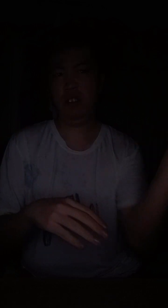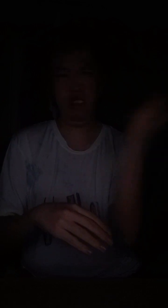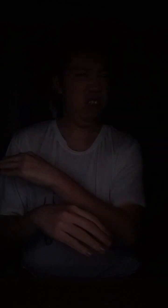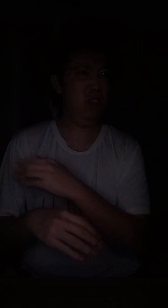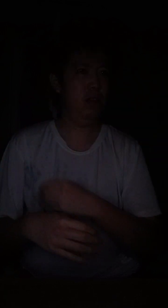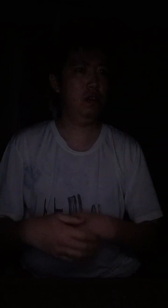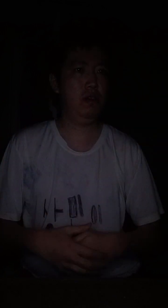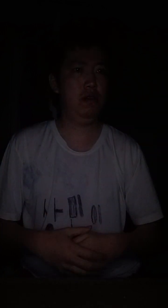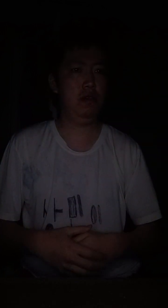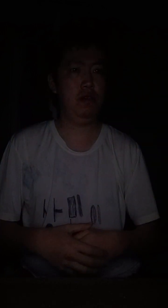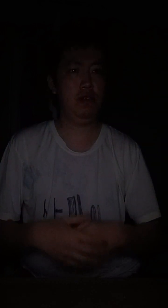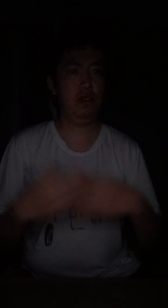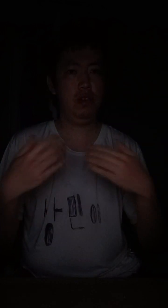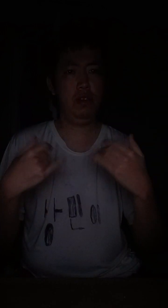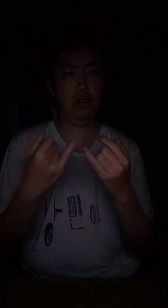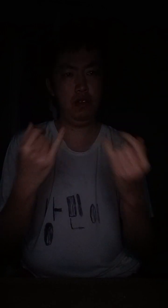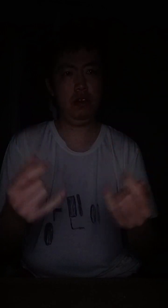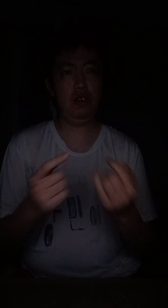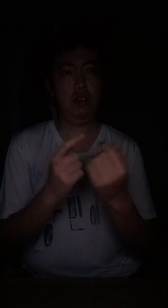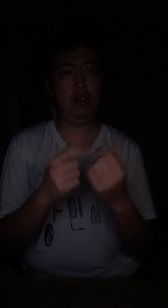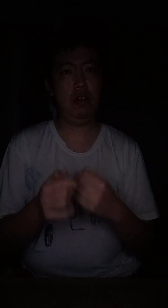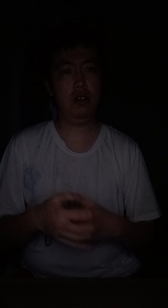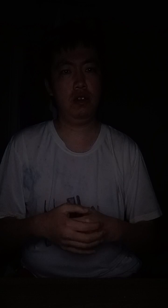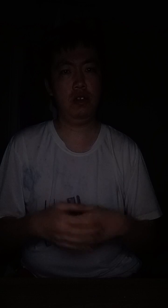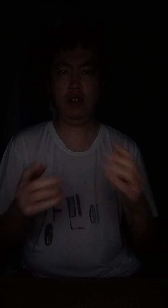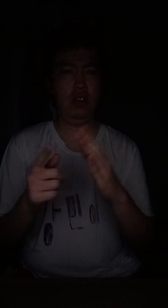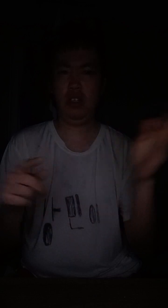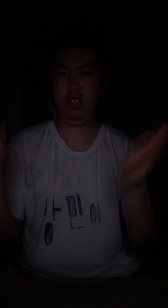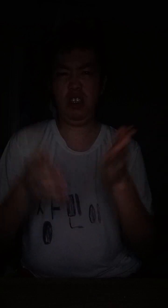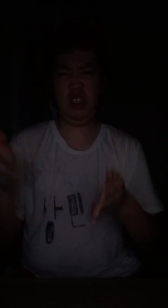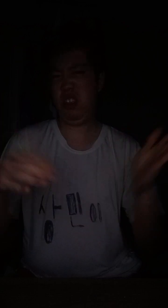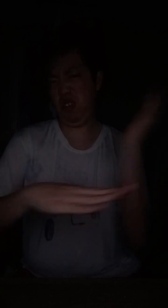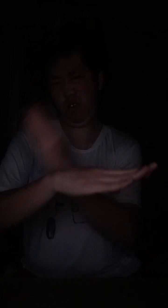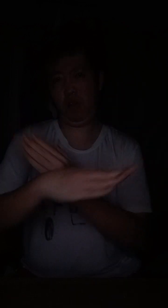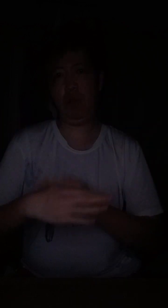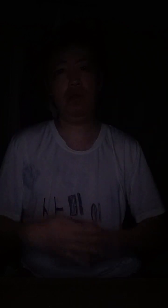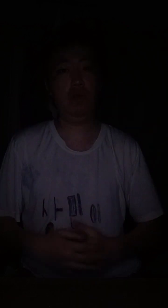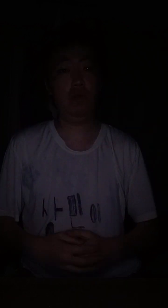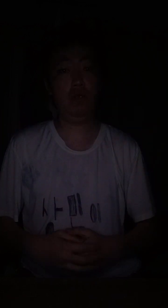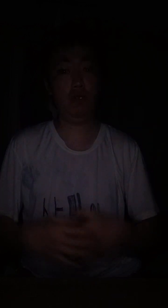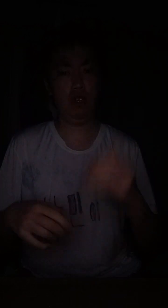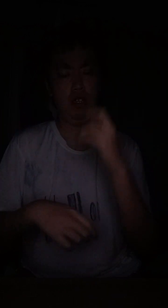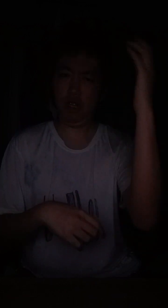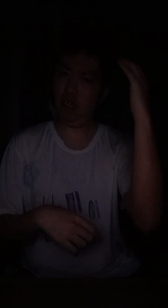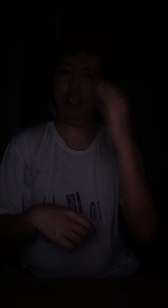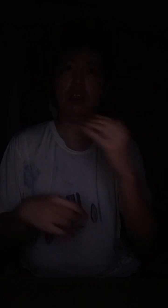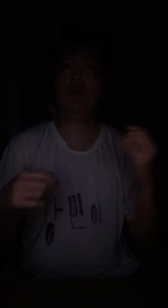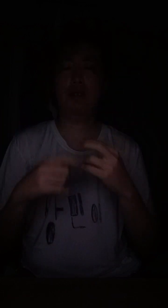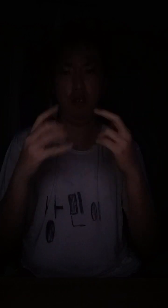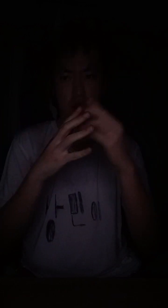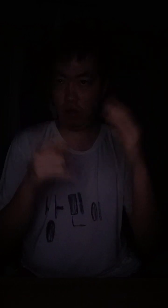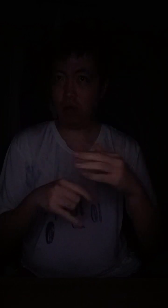거절당했습니다. 나는 보호받는 자리니 현장을 뛰지 않는다. 학생을 만나선 언제든 기대라 응원한다고